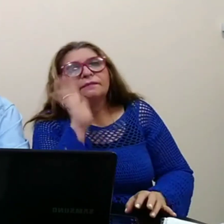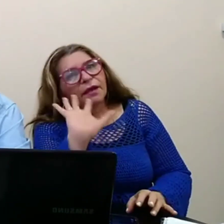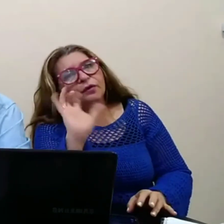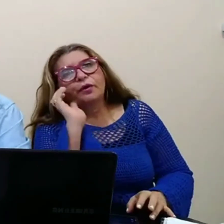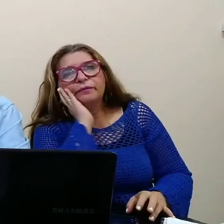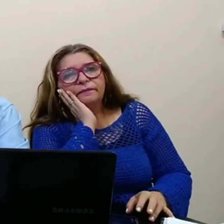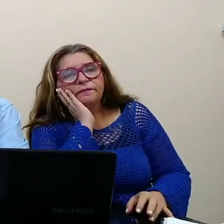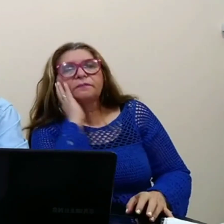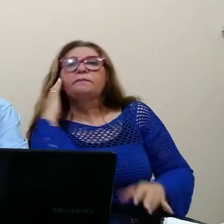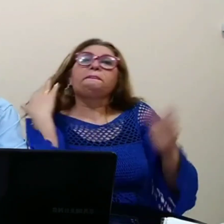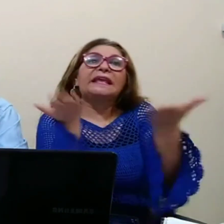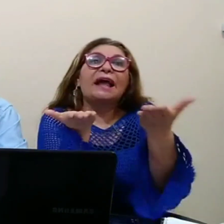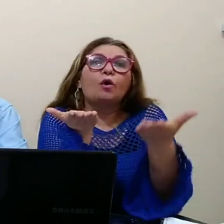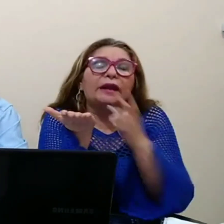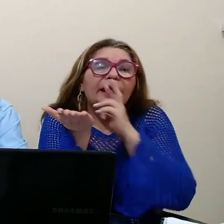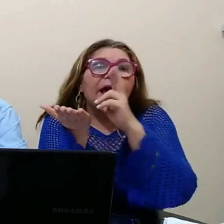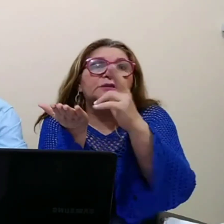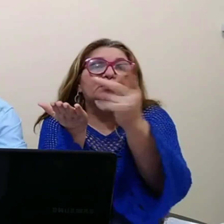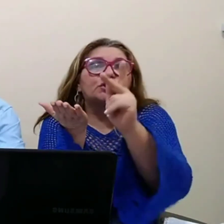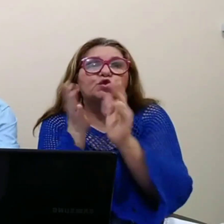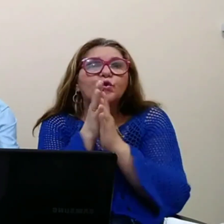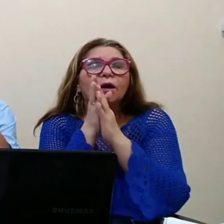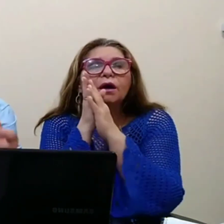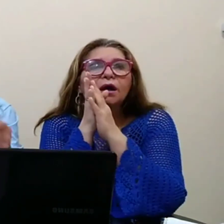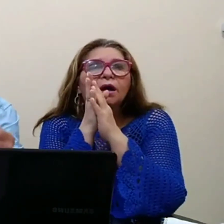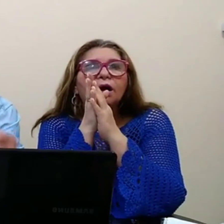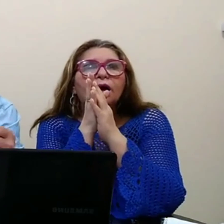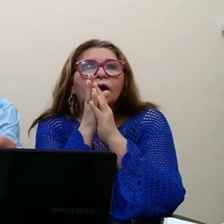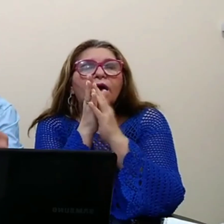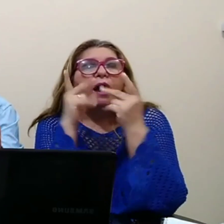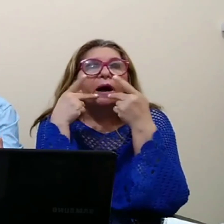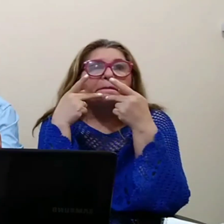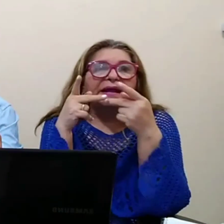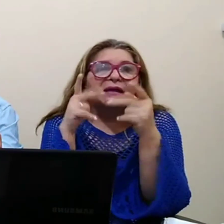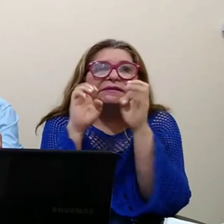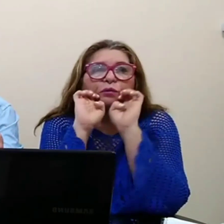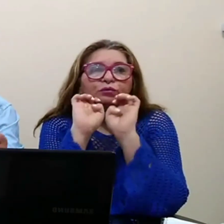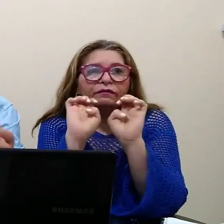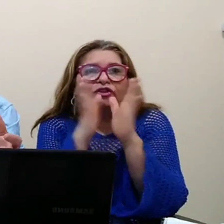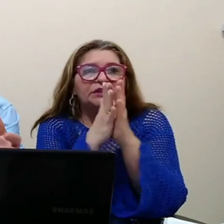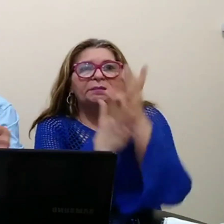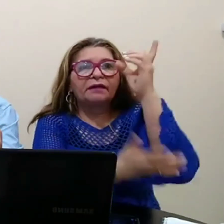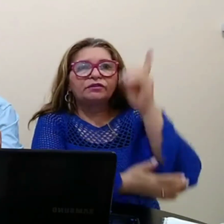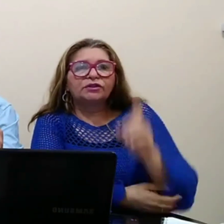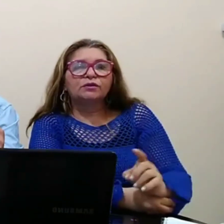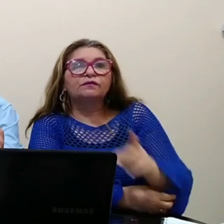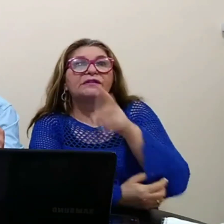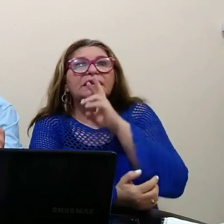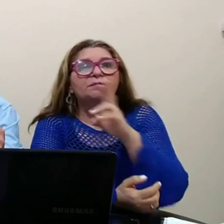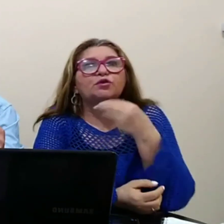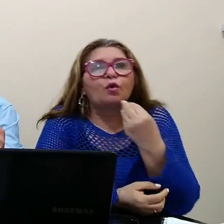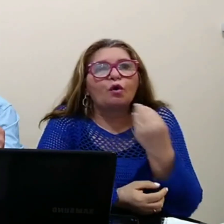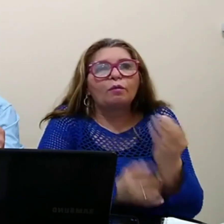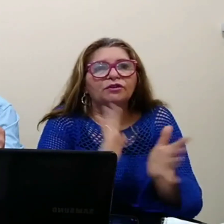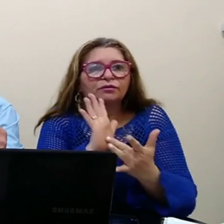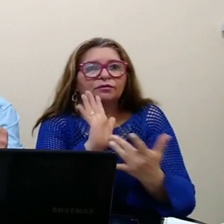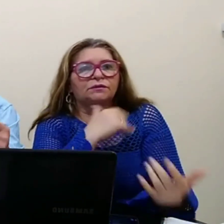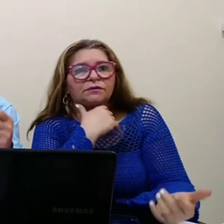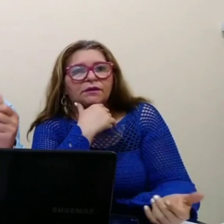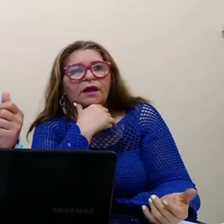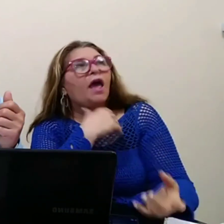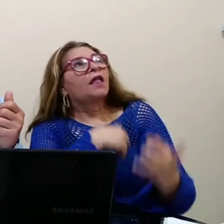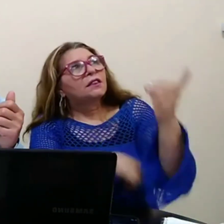Que tipo de reação você tem tido em relação à mensagem do Evangelho? Como você tem reagido a isto?